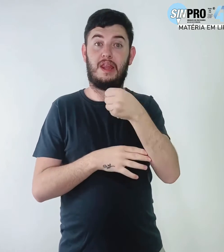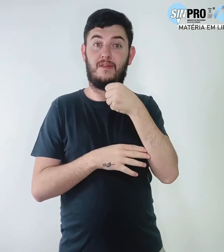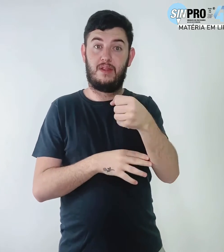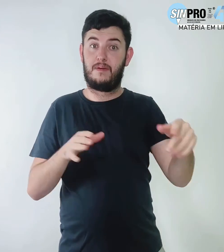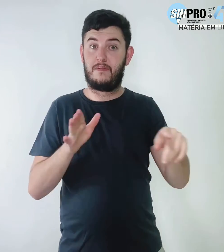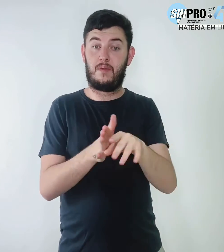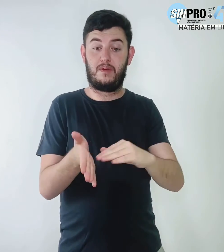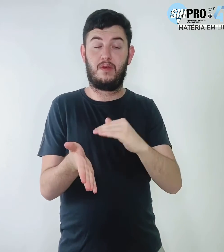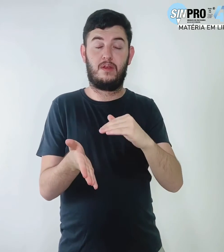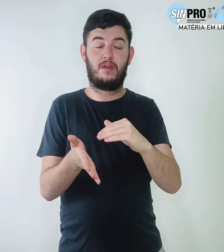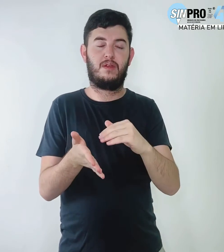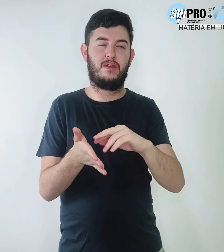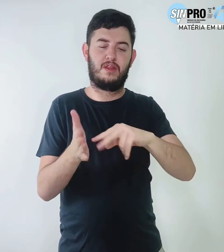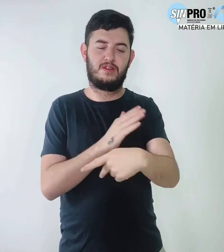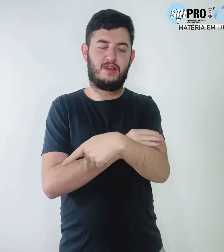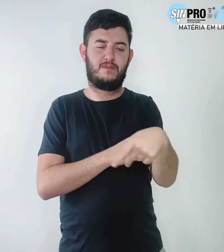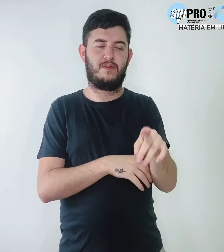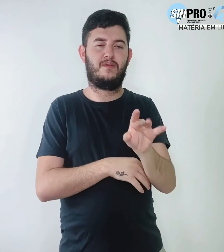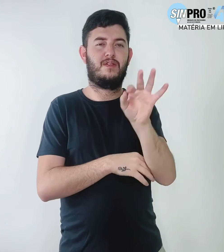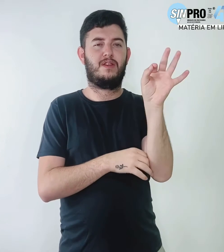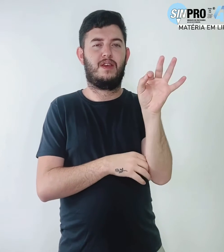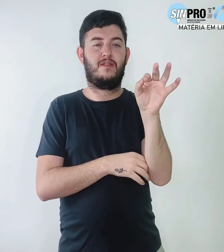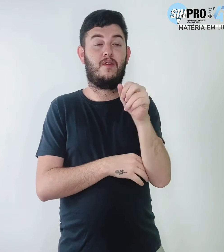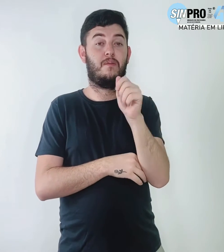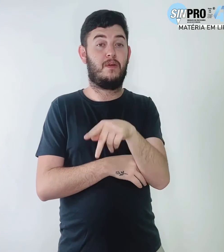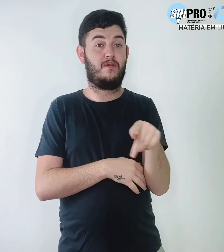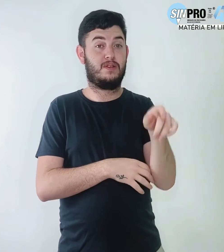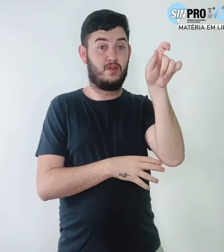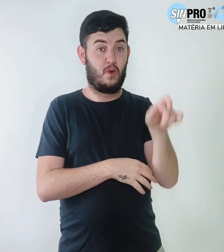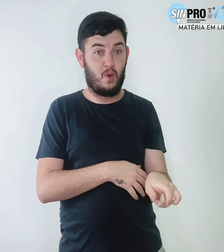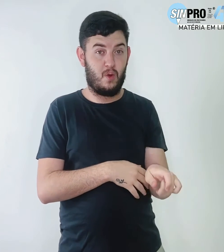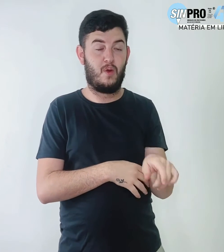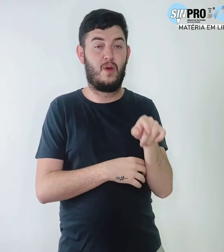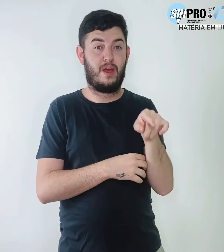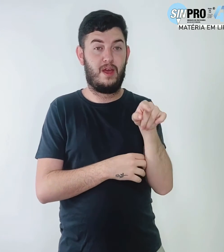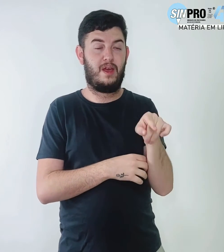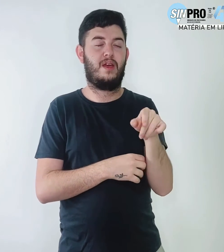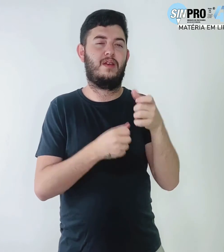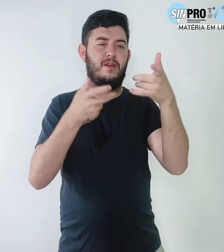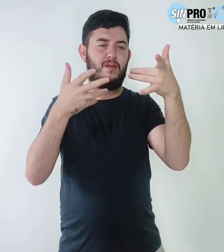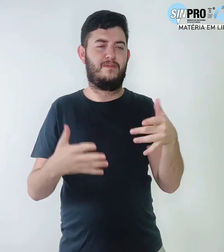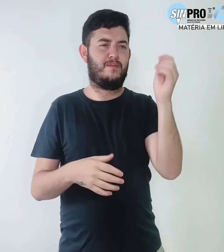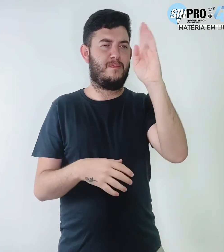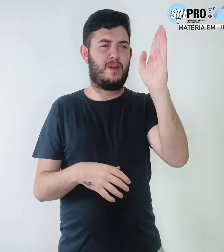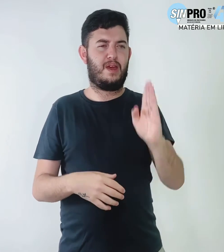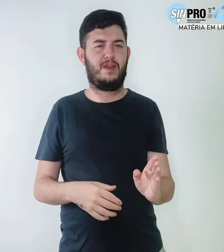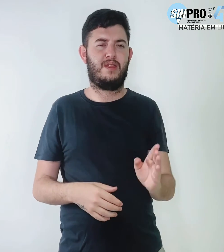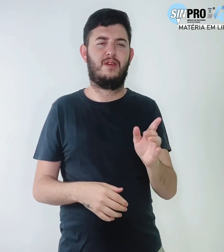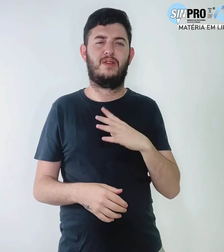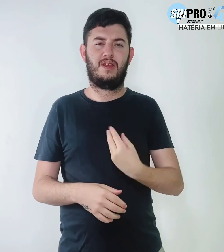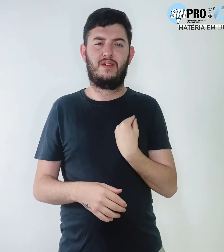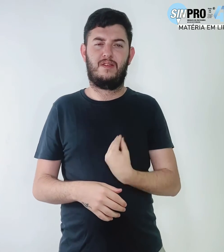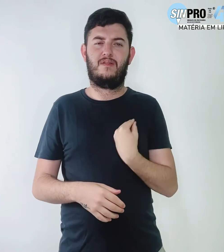dos Professores do Distrito Federal, o professor da UNB explica que o Brasil começou a atravessar